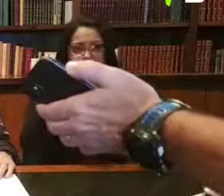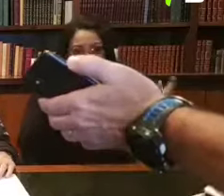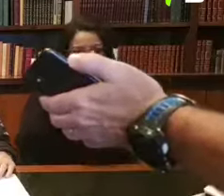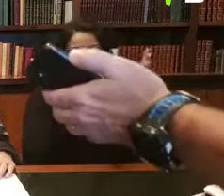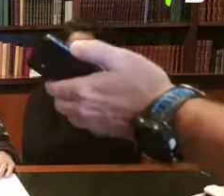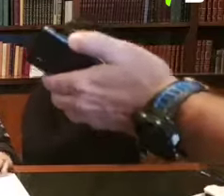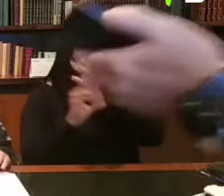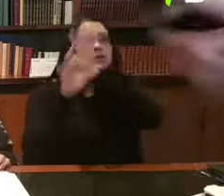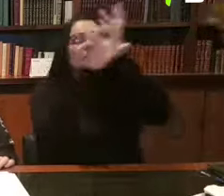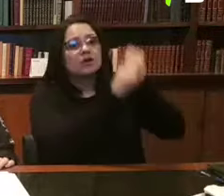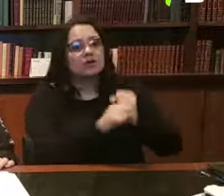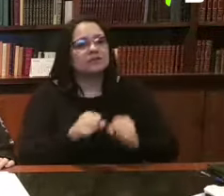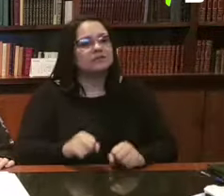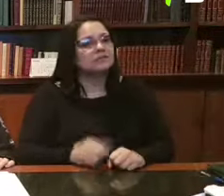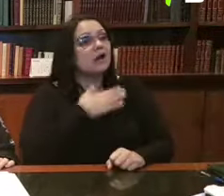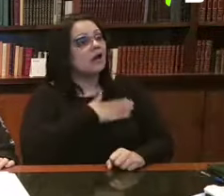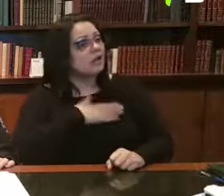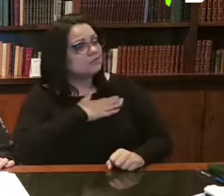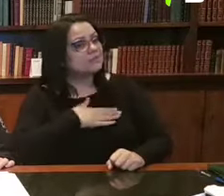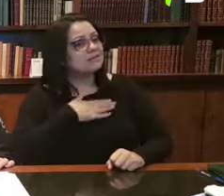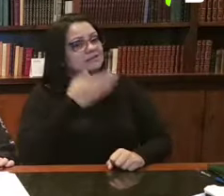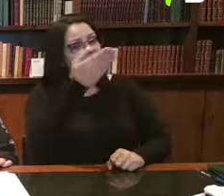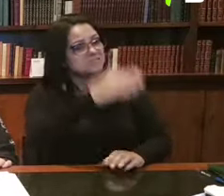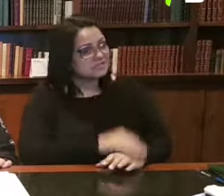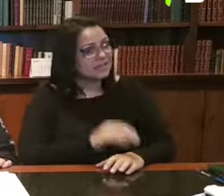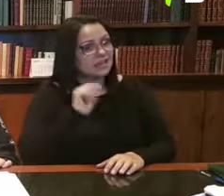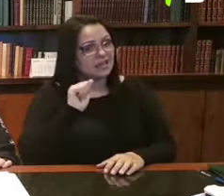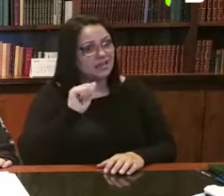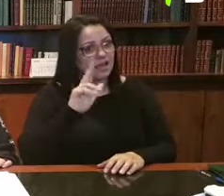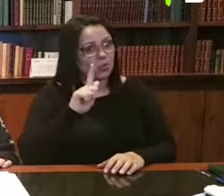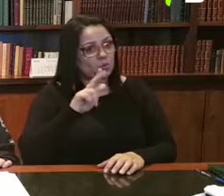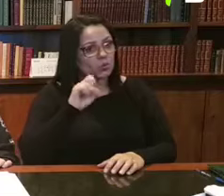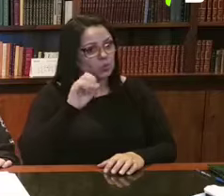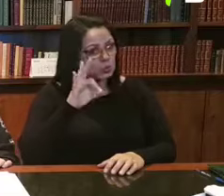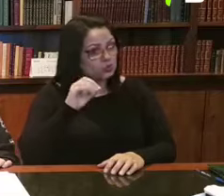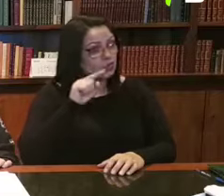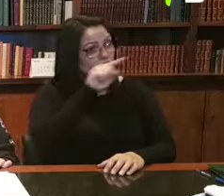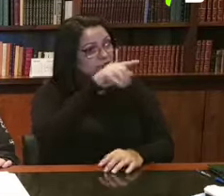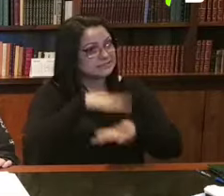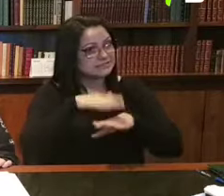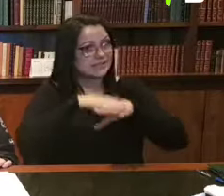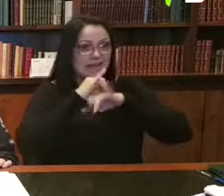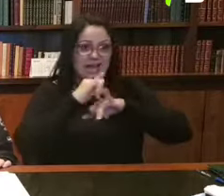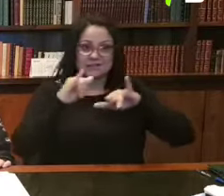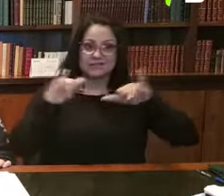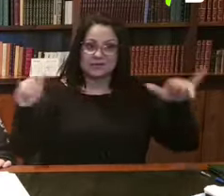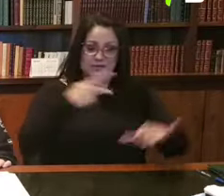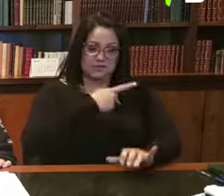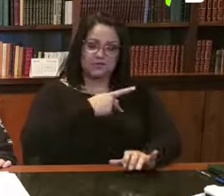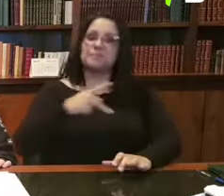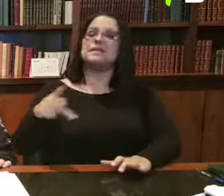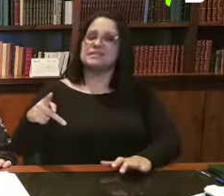possível calcular a queda do pib prazer falar com você porque você que anunciou se você anunciou que o